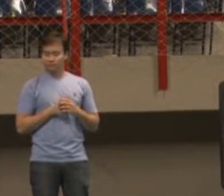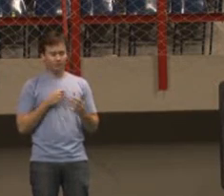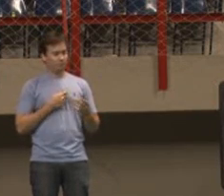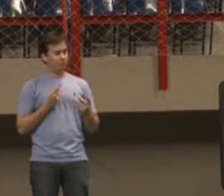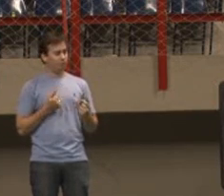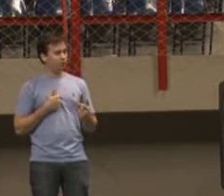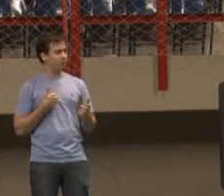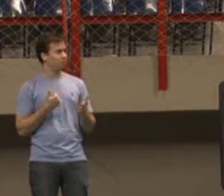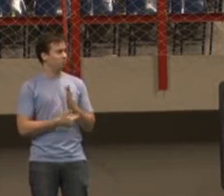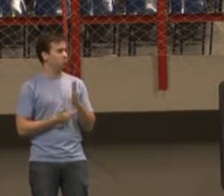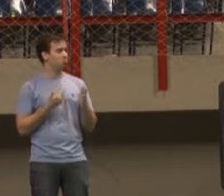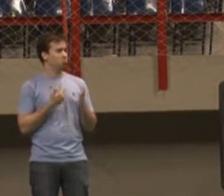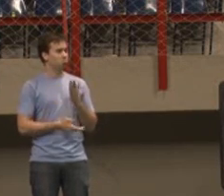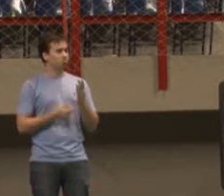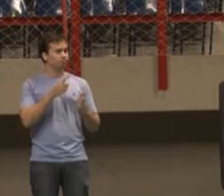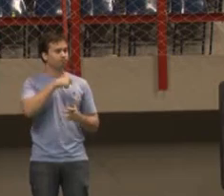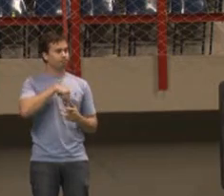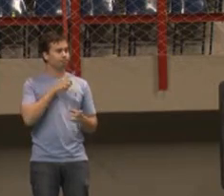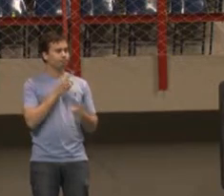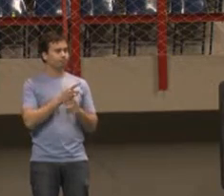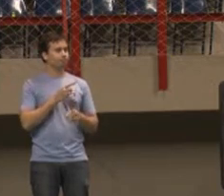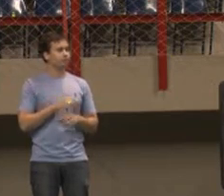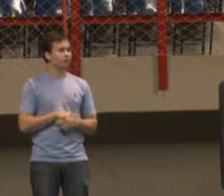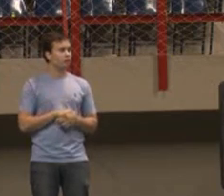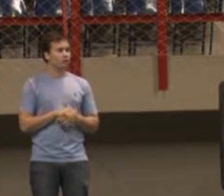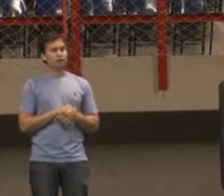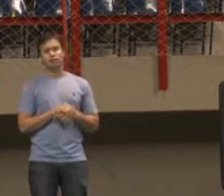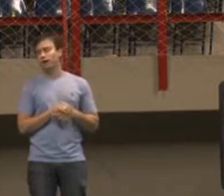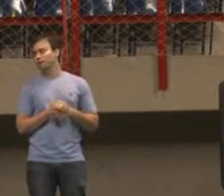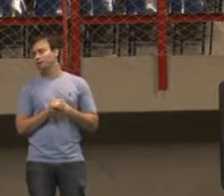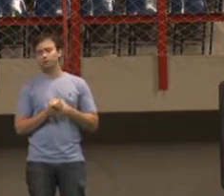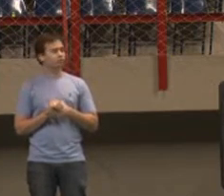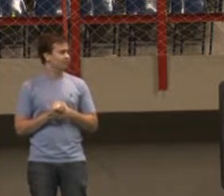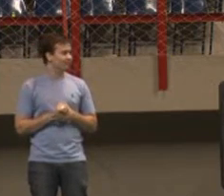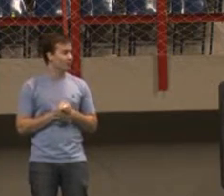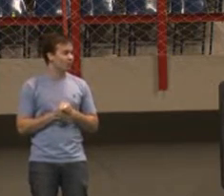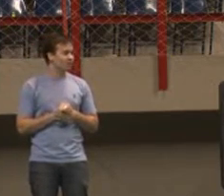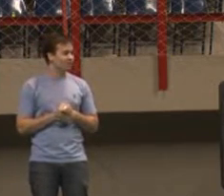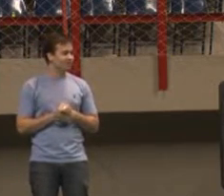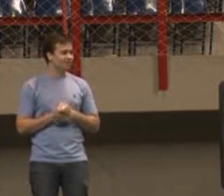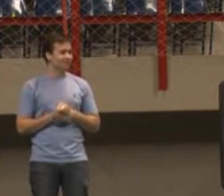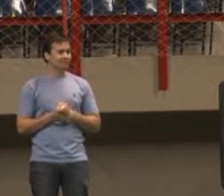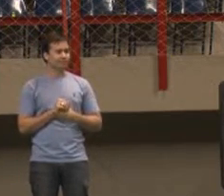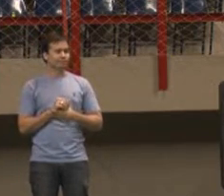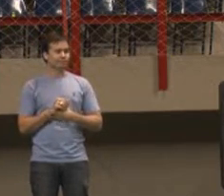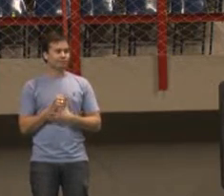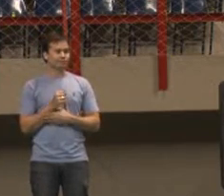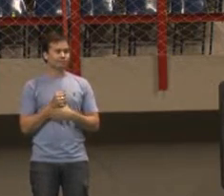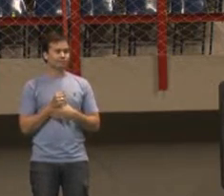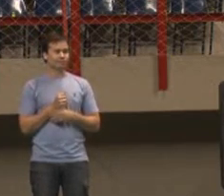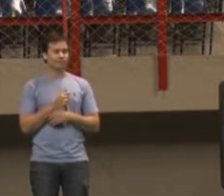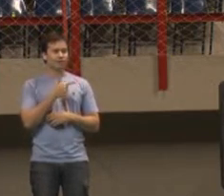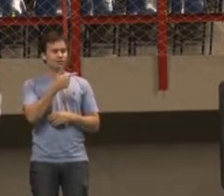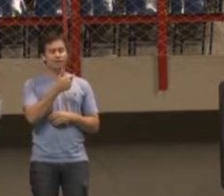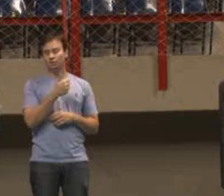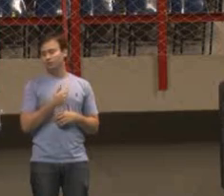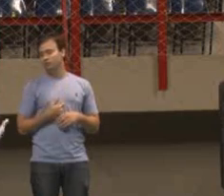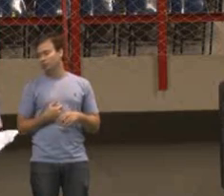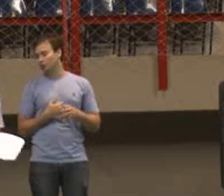rapaz, alguém achou aí, pessoal, a questão... Questão 10. É isso? 102.